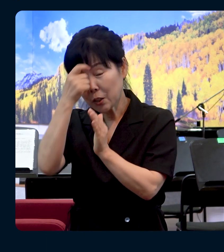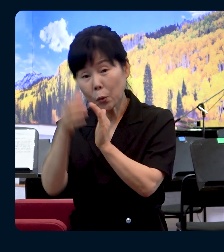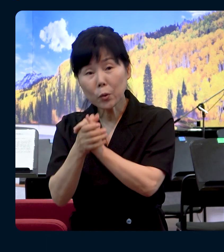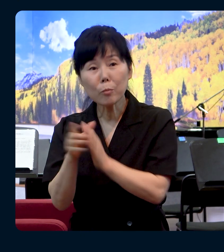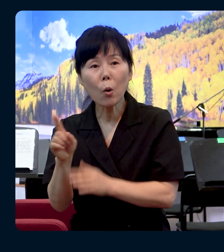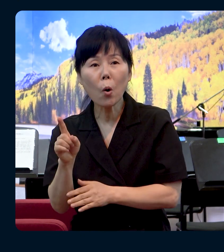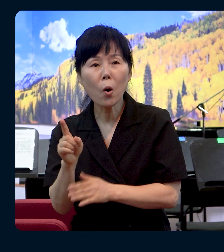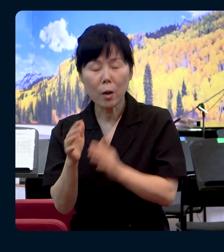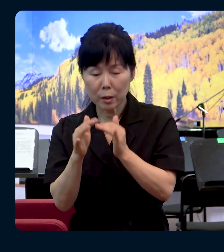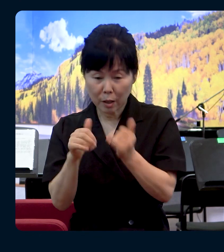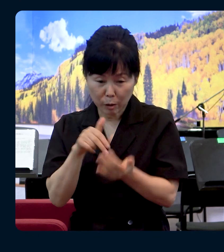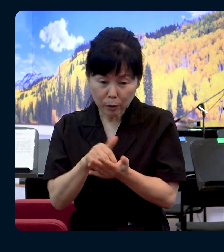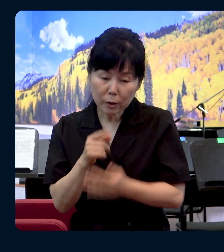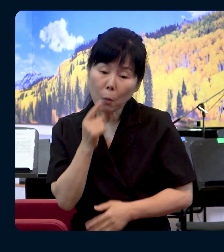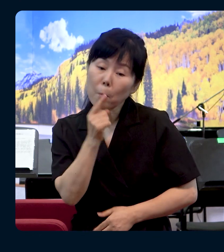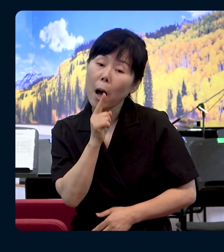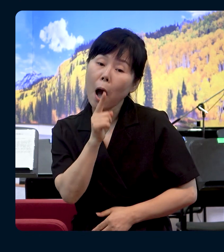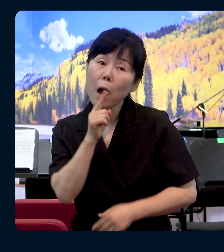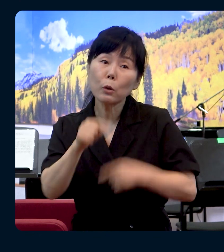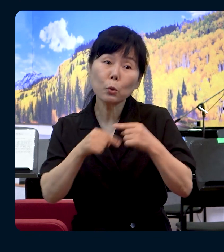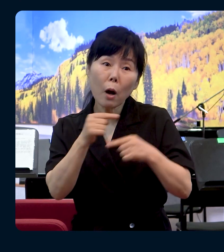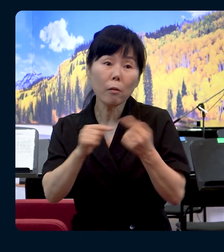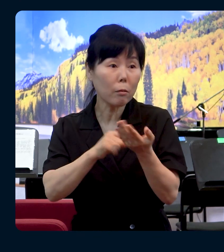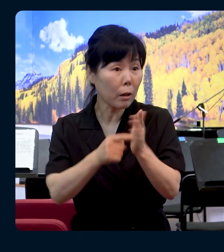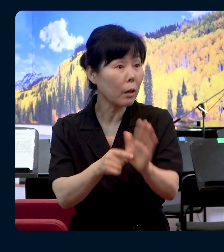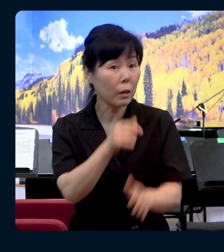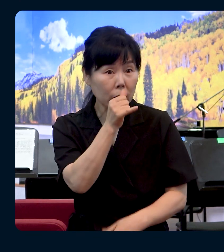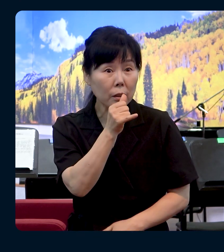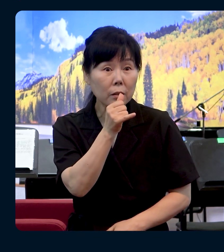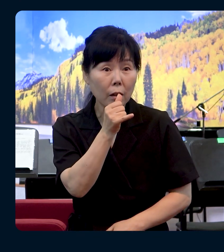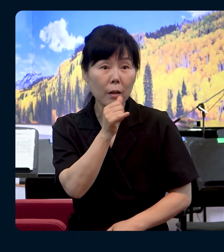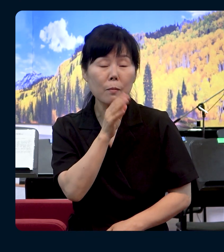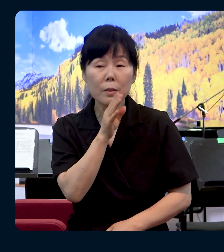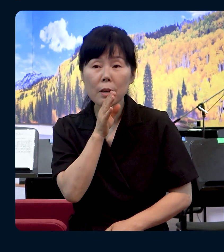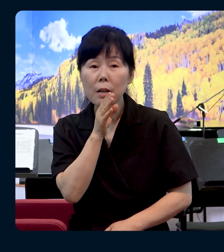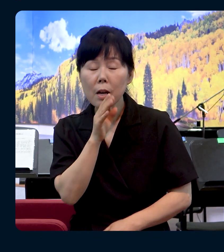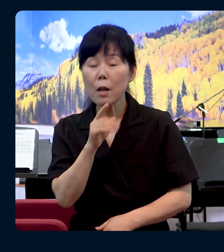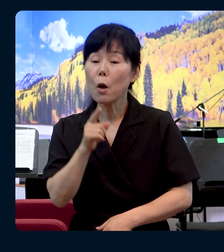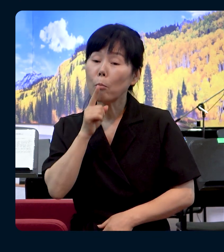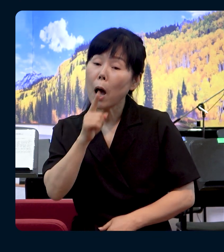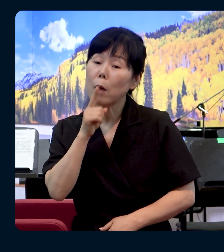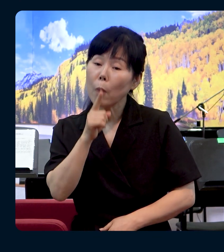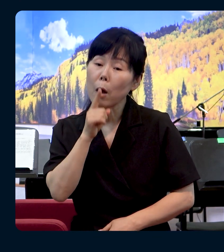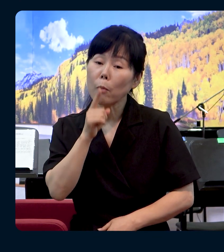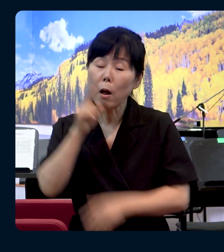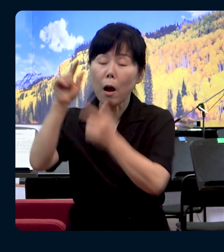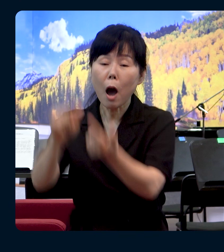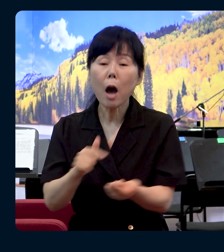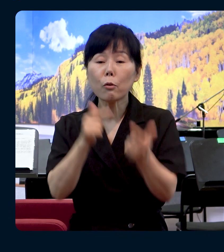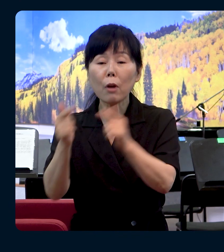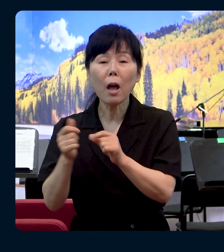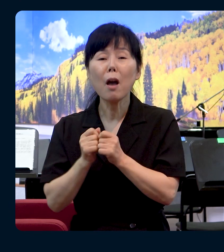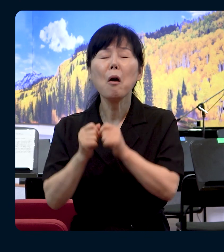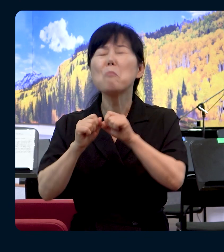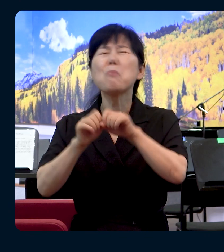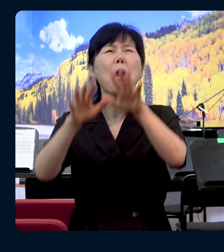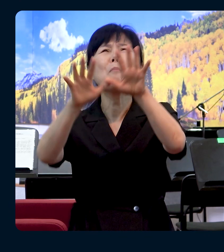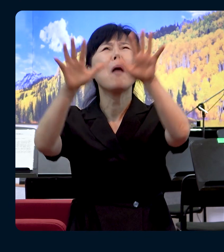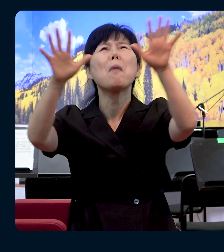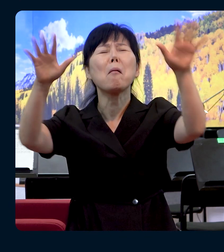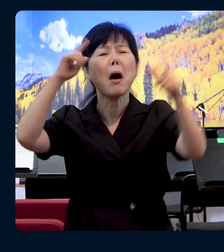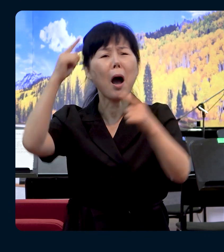입에서 나오는 그런 것이지만, 그냥 인간의 입에서 나와서 그냥 하루에도 수없이 나와서 공중에 흩어지고 마는